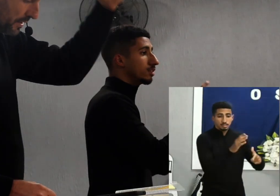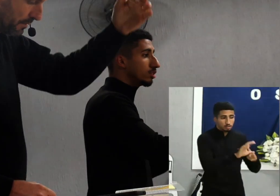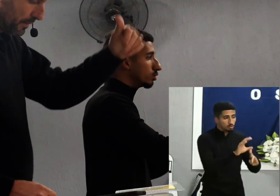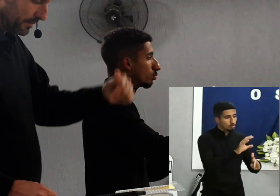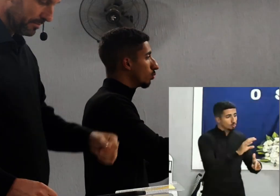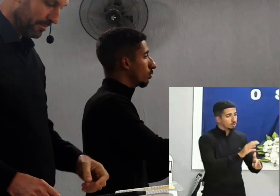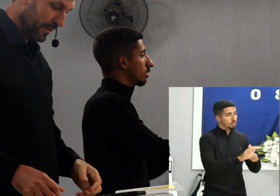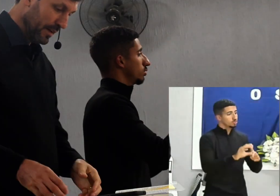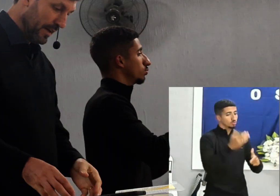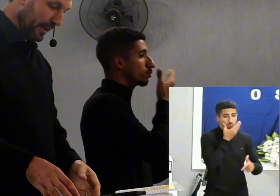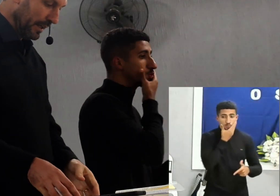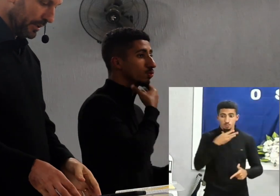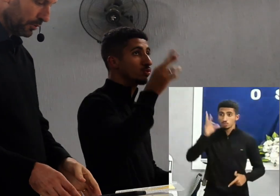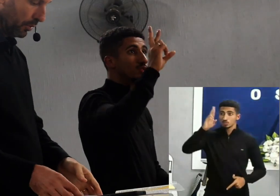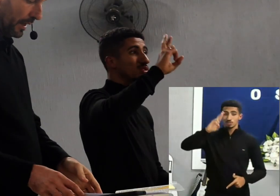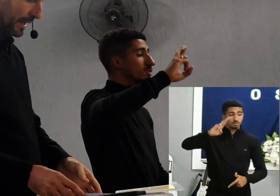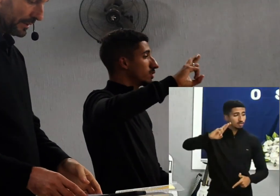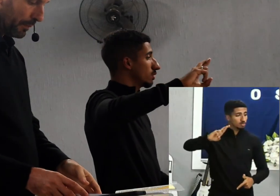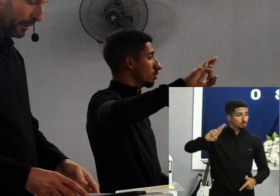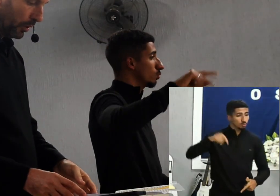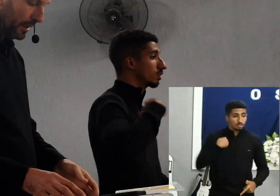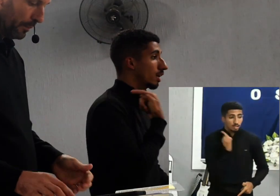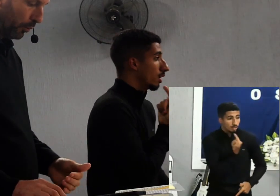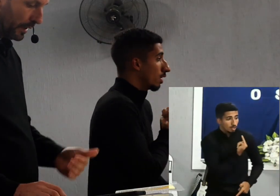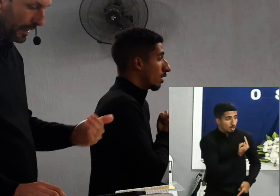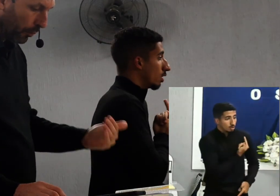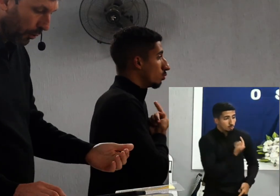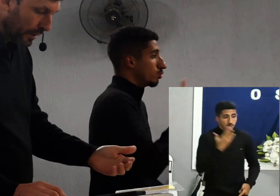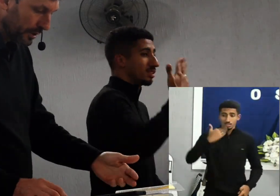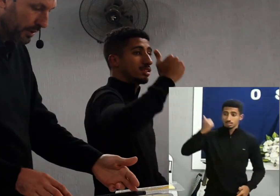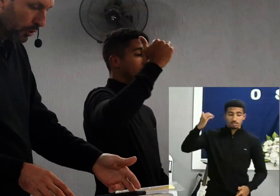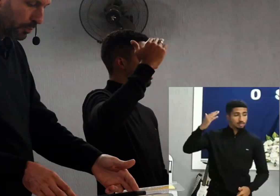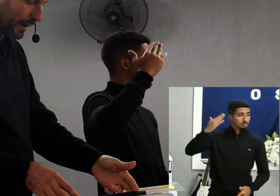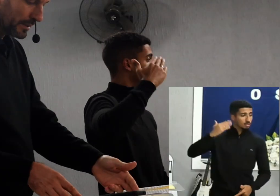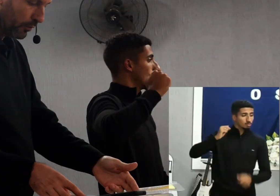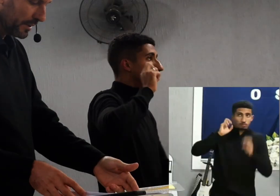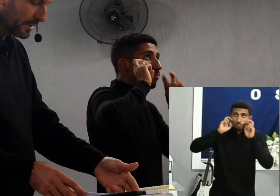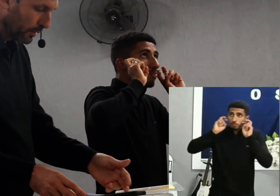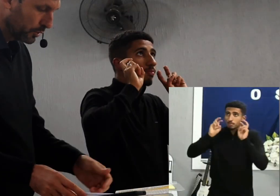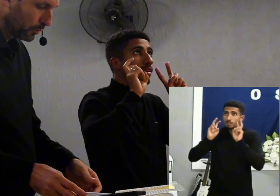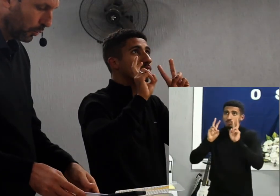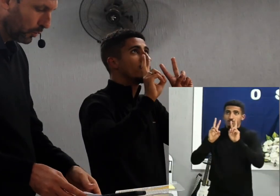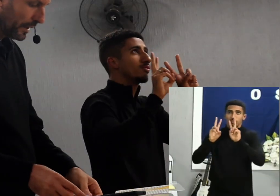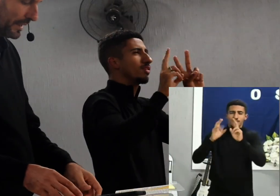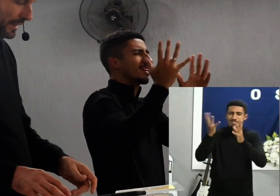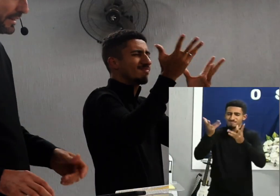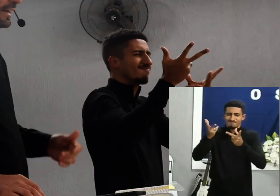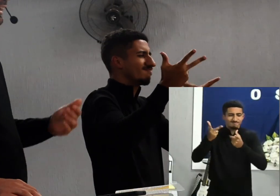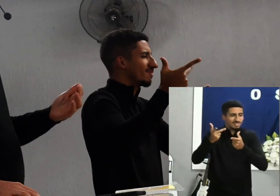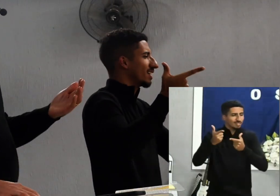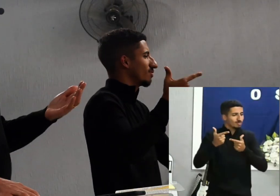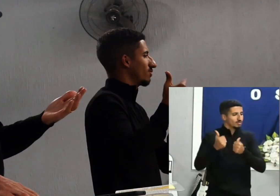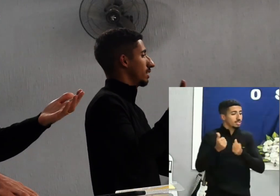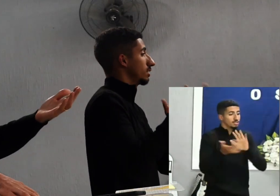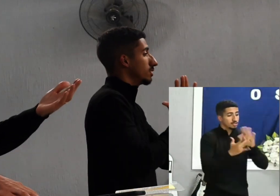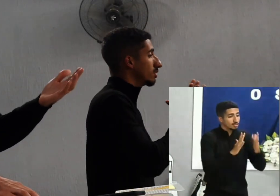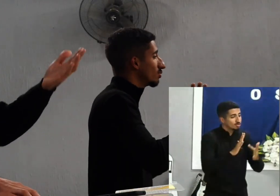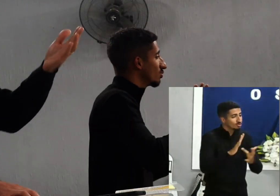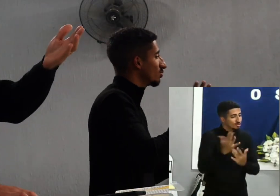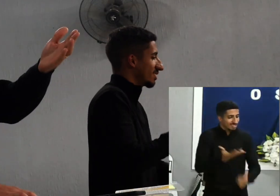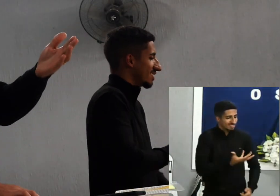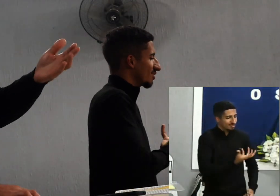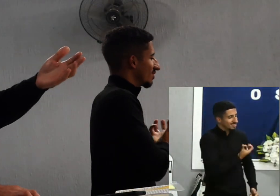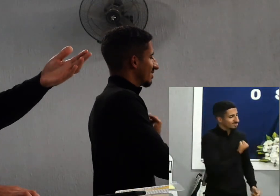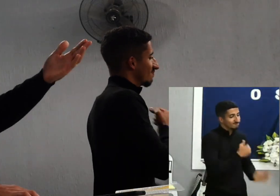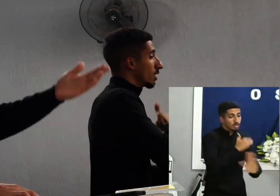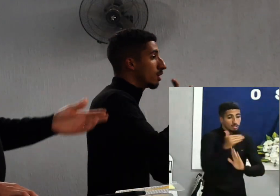de cima. Cristo é a sabedoria, porque Ele é o poder de Deus para a salvação de todo aquele que crê. Você